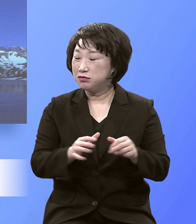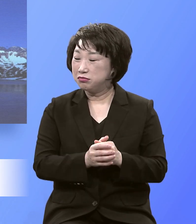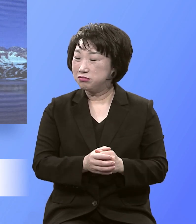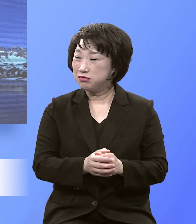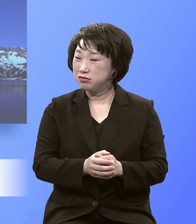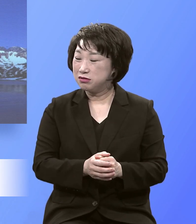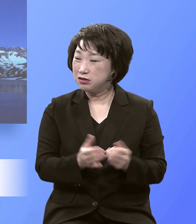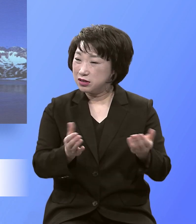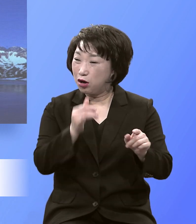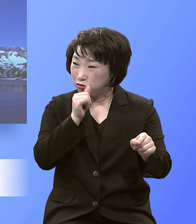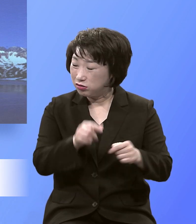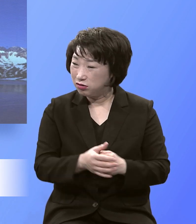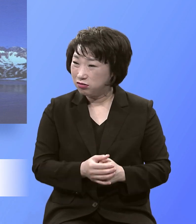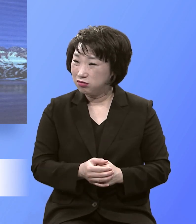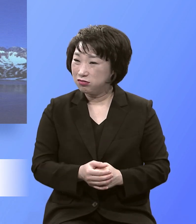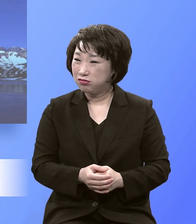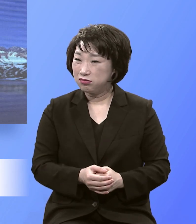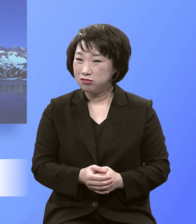지금